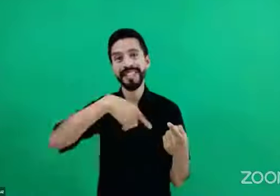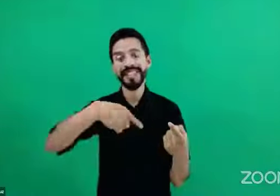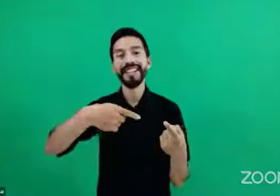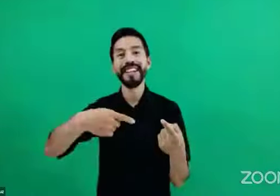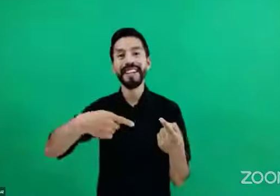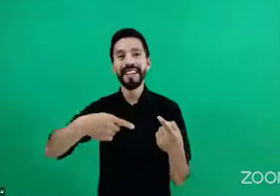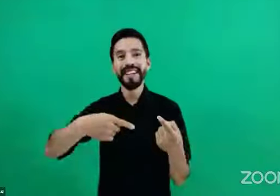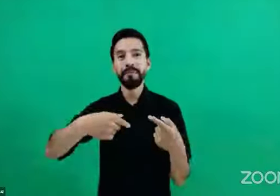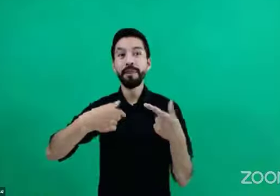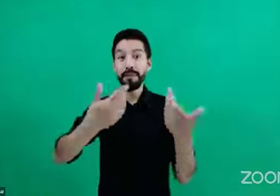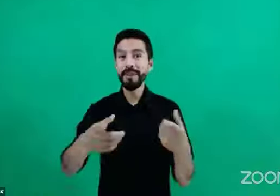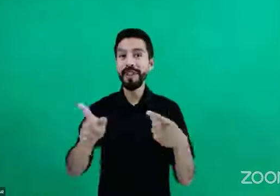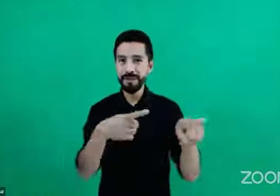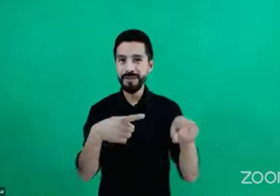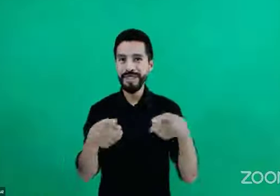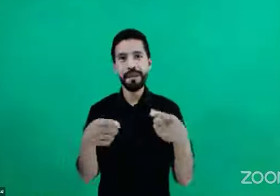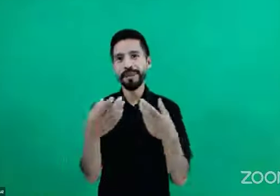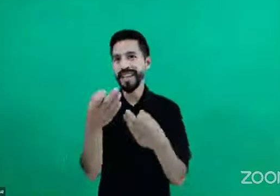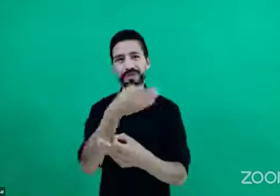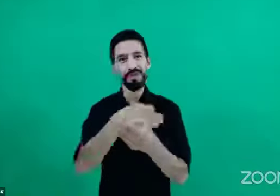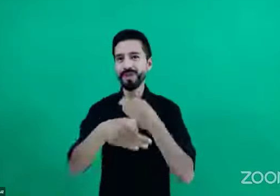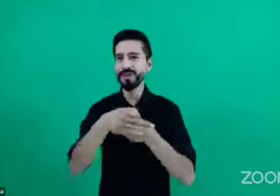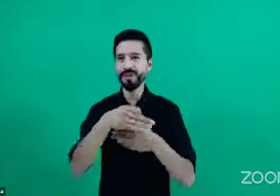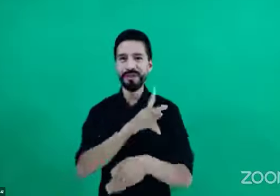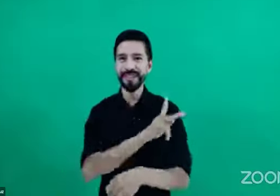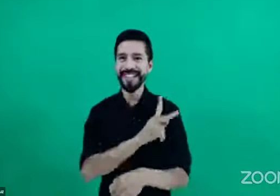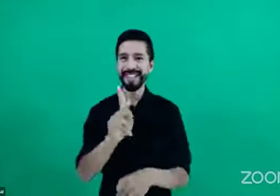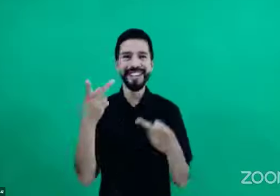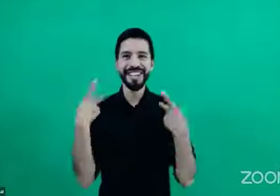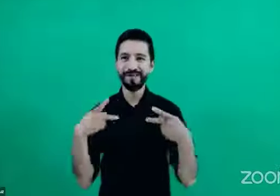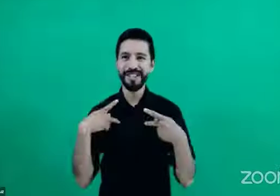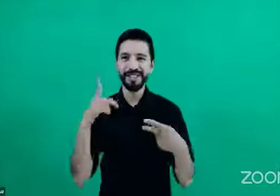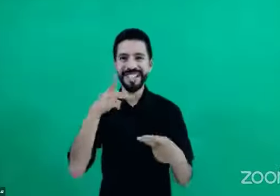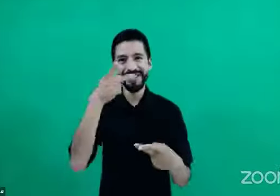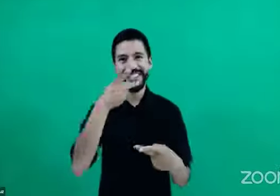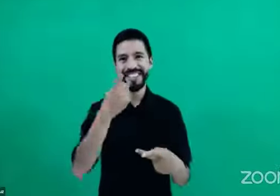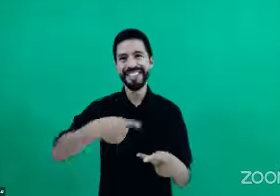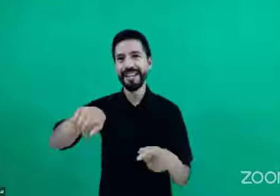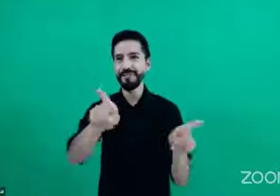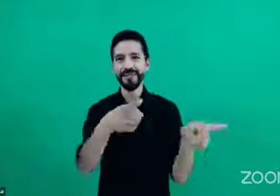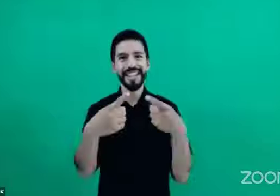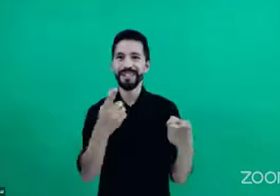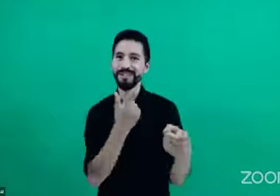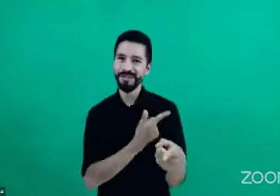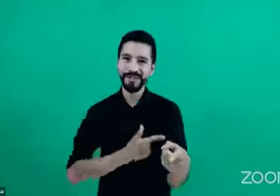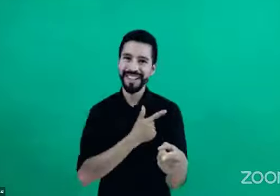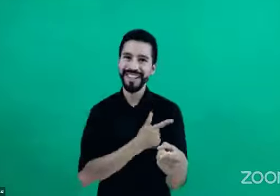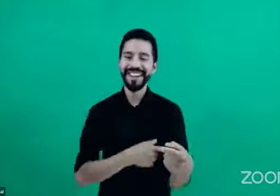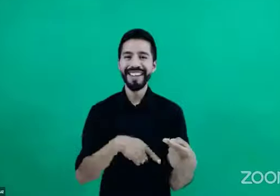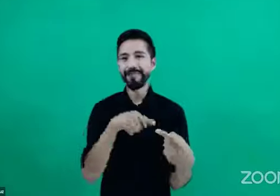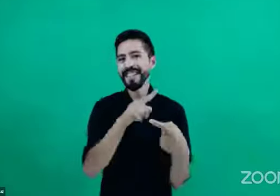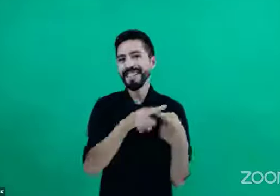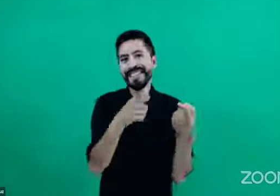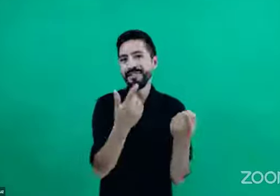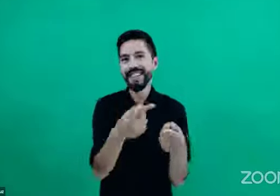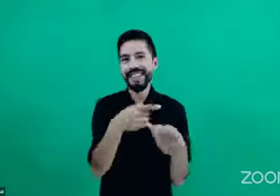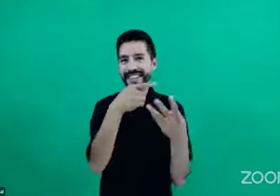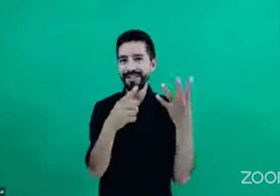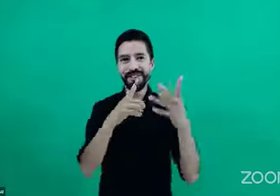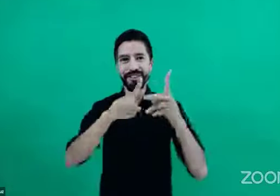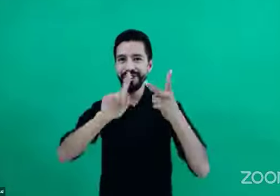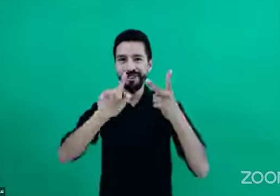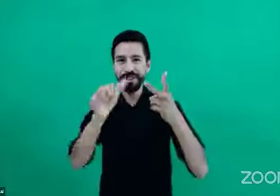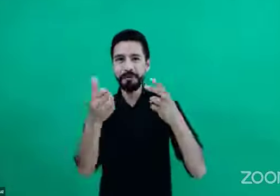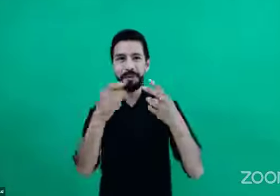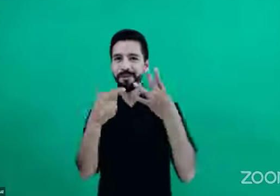población oyente por medio de la música, porque a todos nos gusta, a todas las personas oyentes la música nos gusta. Puede ser de un